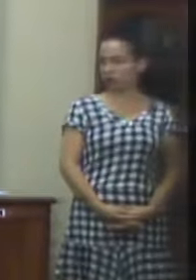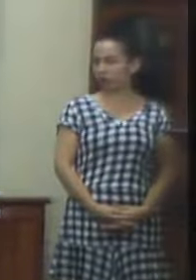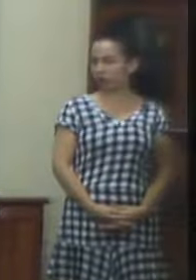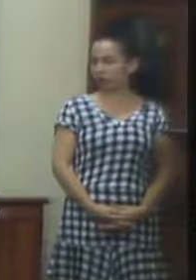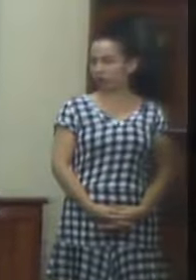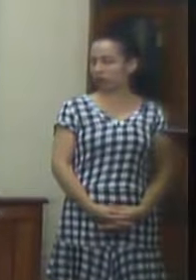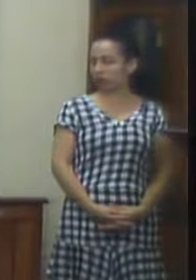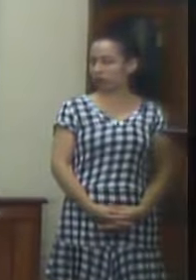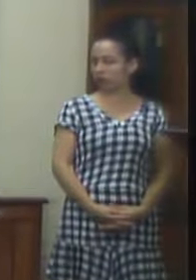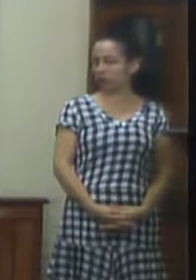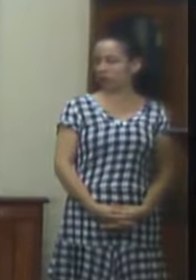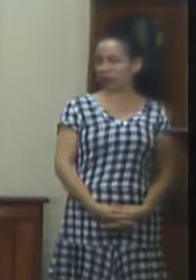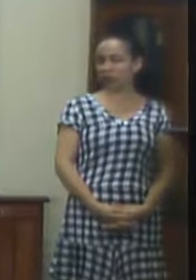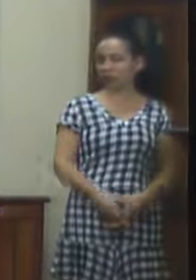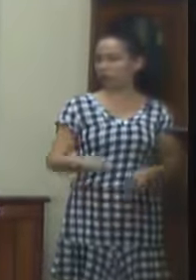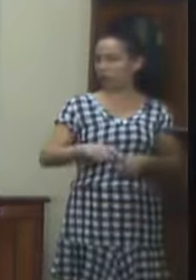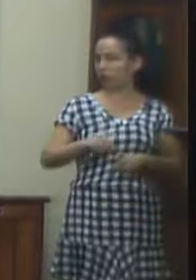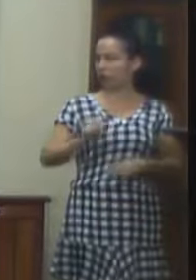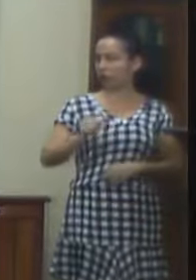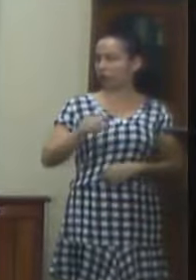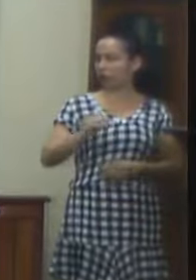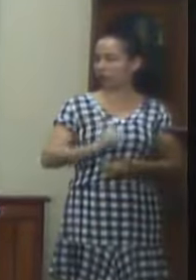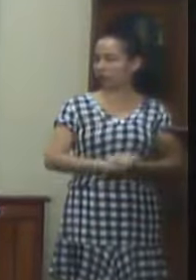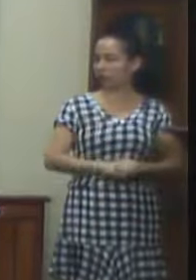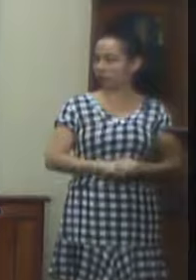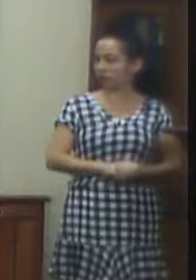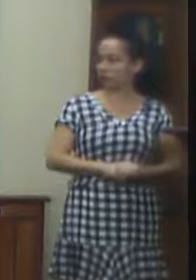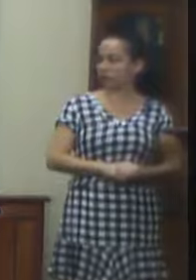Eu não vou usar a tribuna, doutor Saulo.